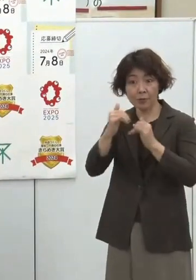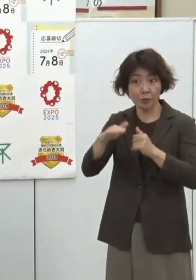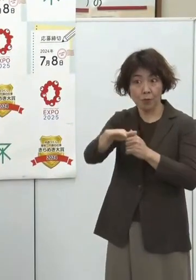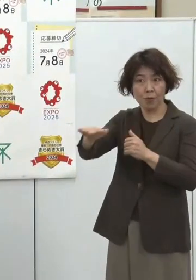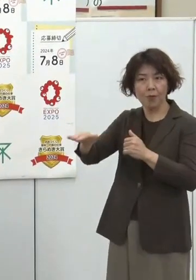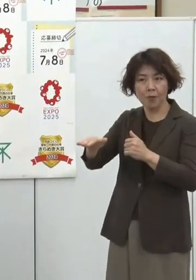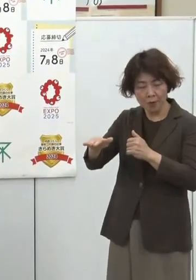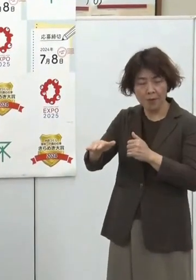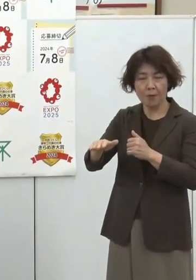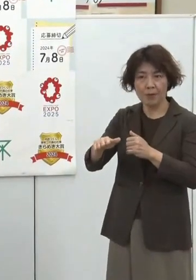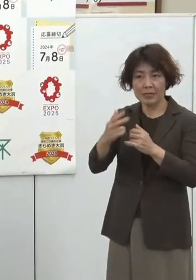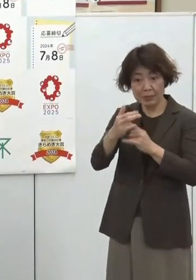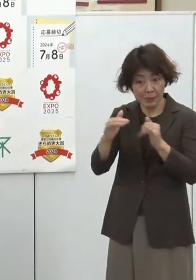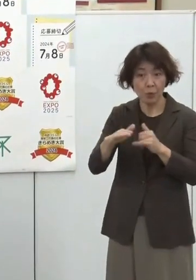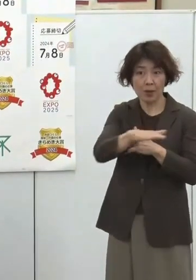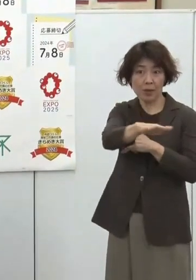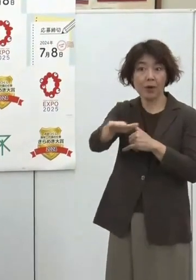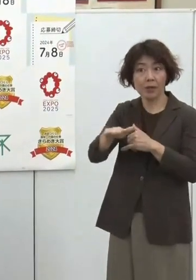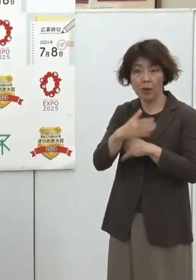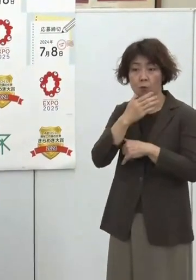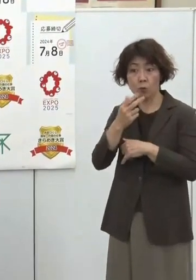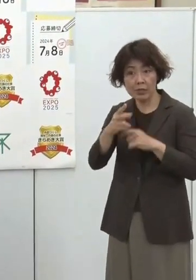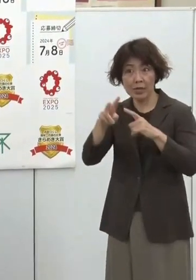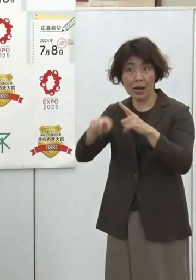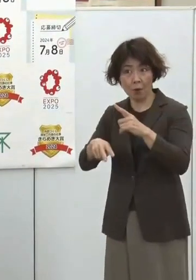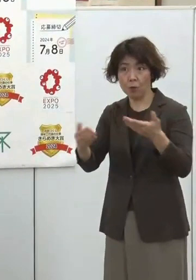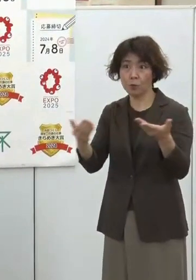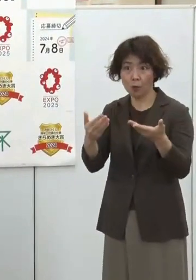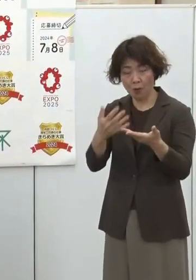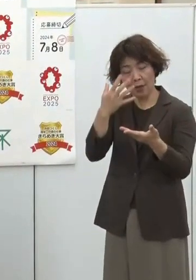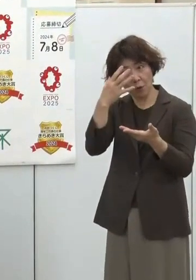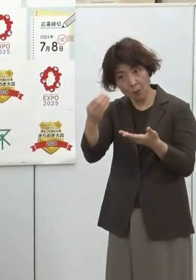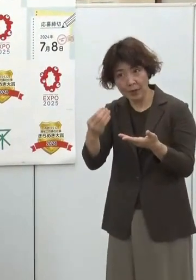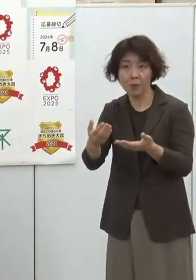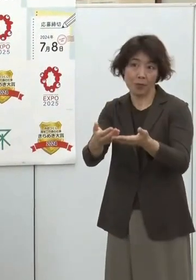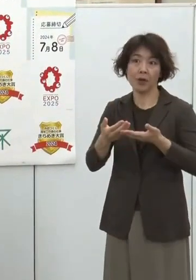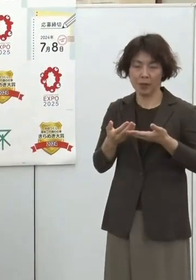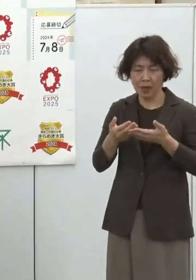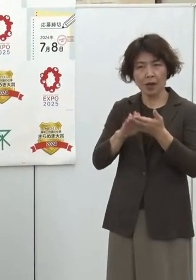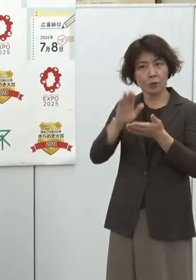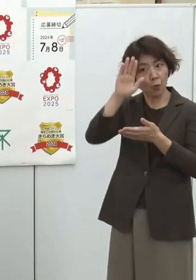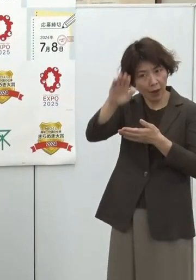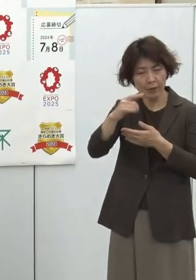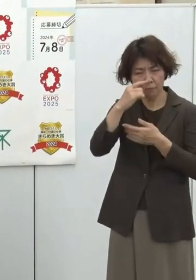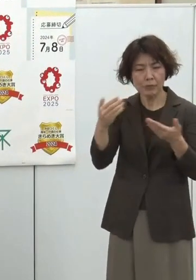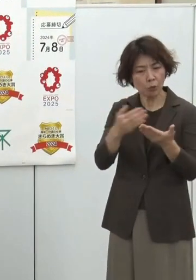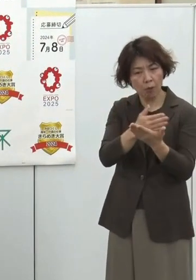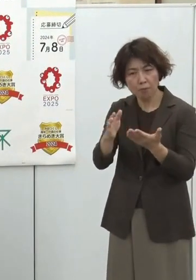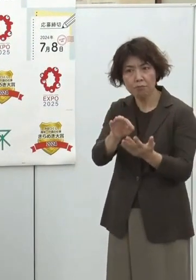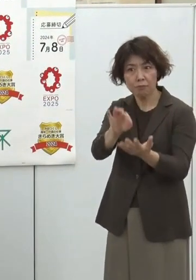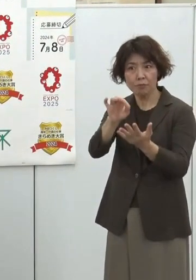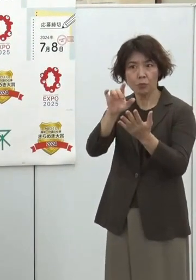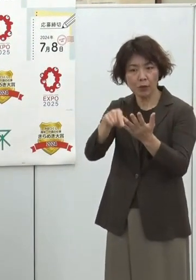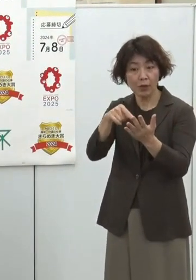より多くの市民の皆様に福祉介護のお仕事に興味や関心を持っていただいて、将来の仕事の選択肢の一つとしていただ